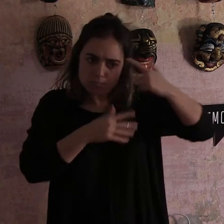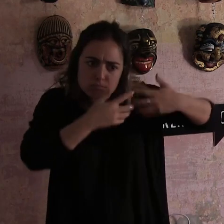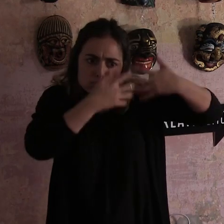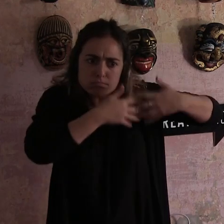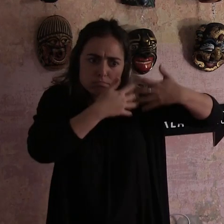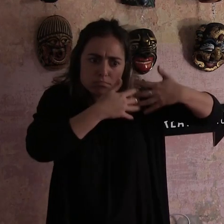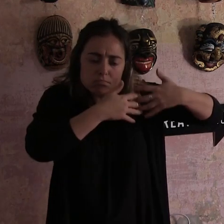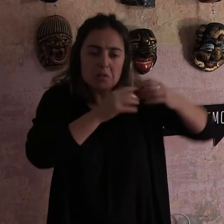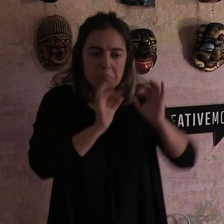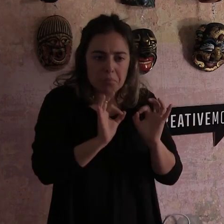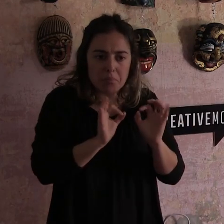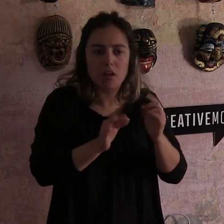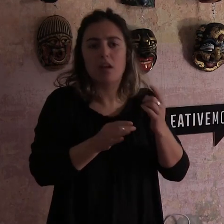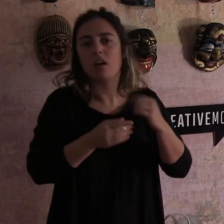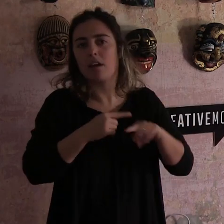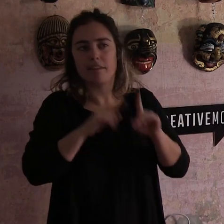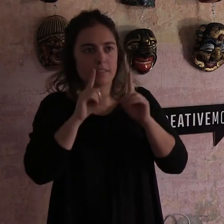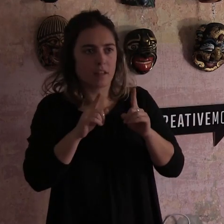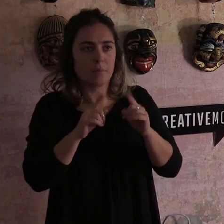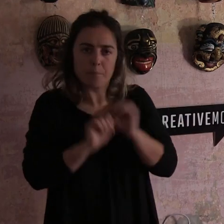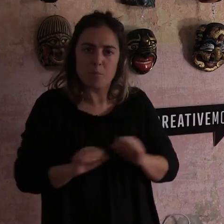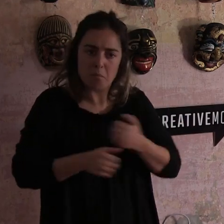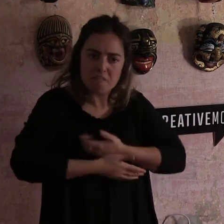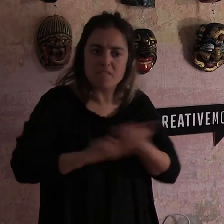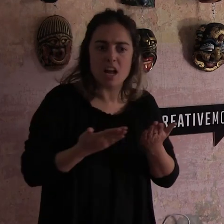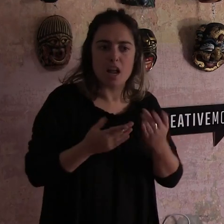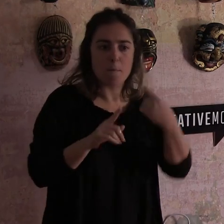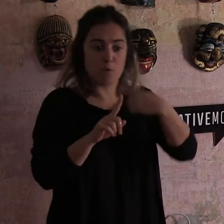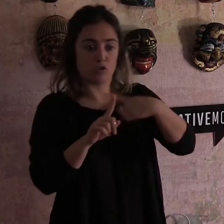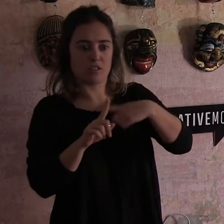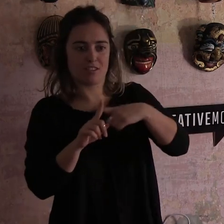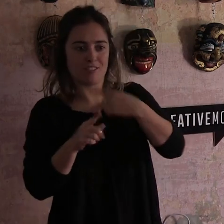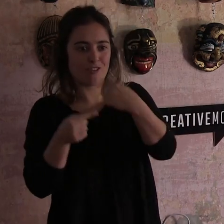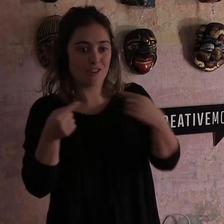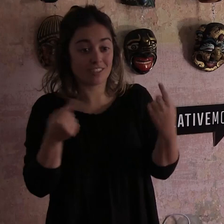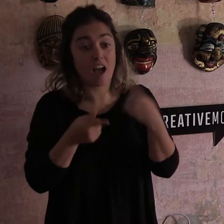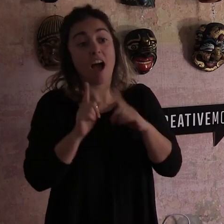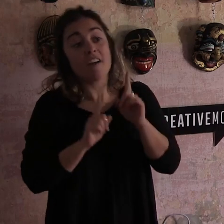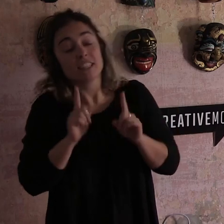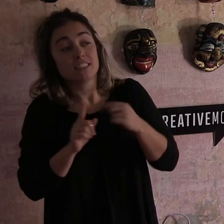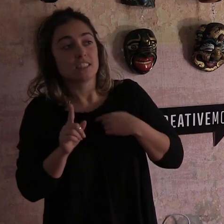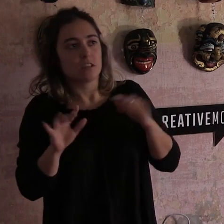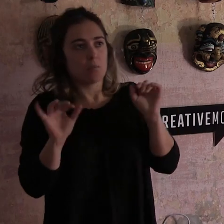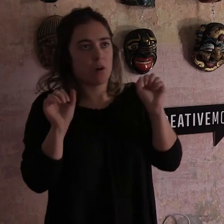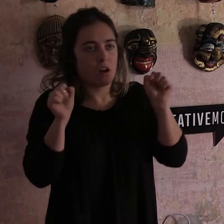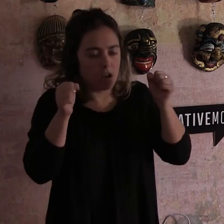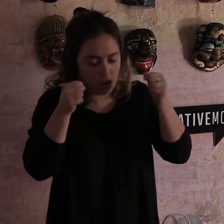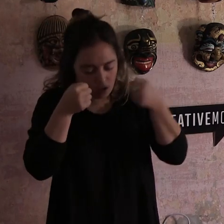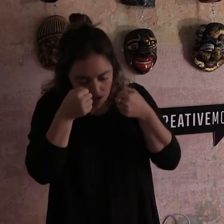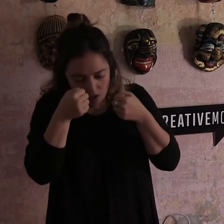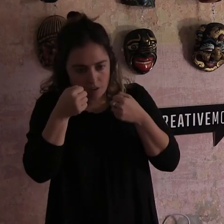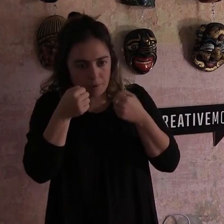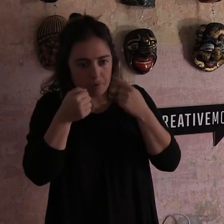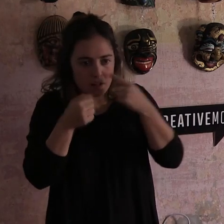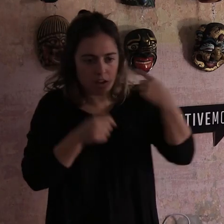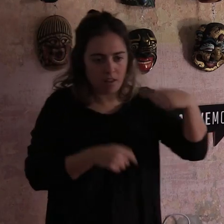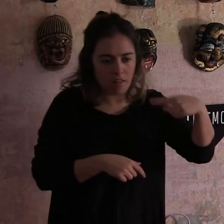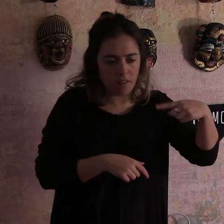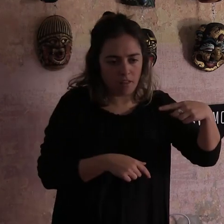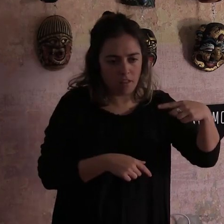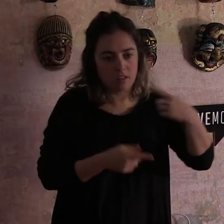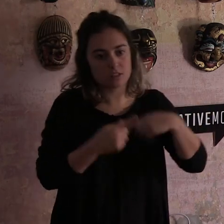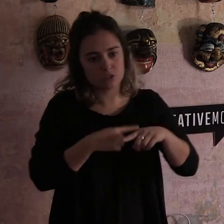neurotransmisores y que te haga ver las cosas más positivamente. Que a veces cuando estás obcecado, ¿no? Te pasa eso.